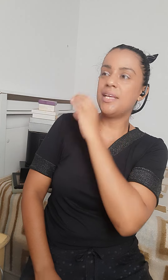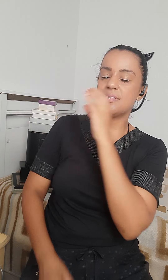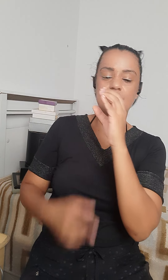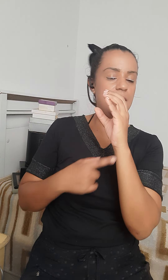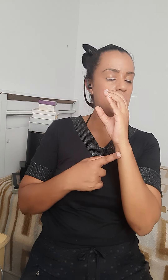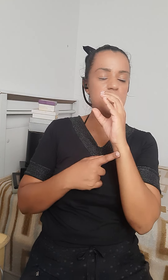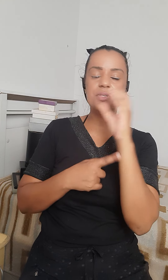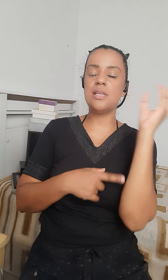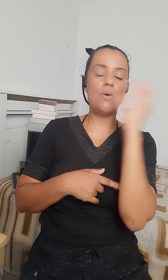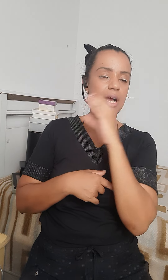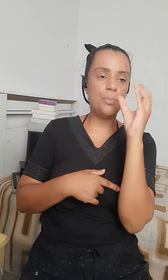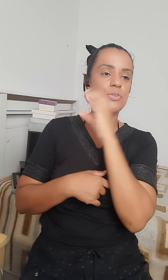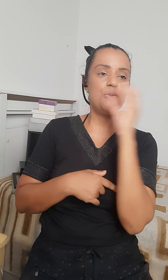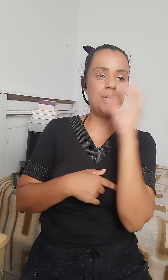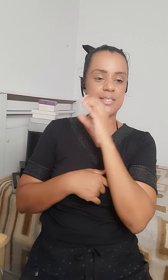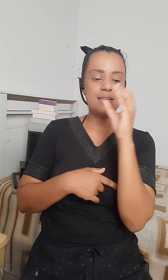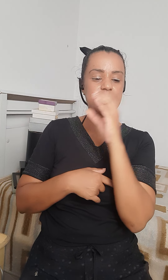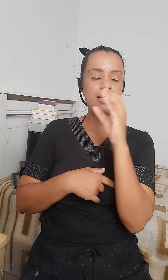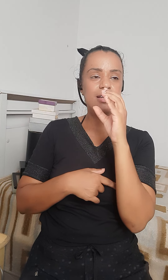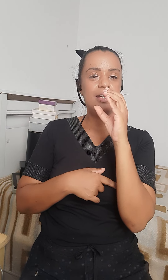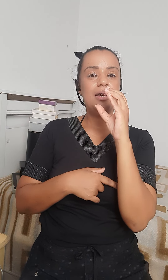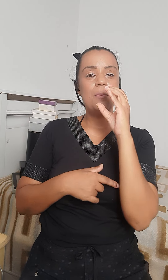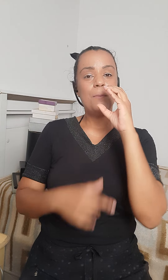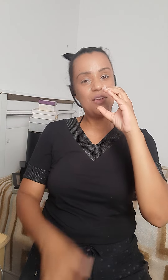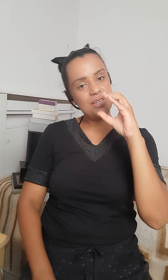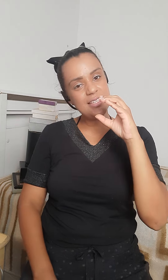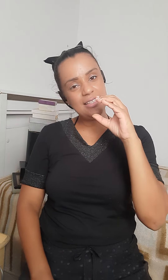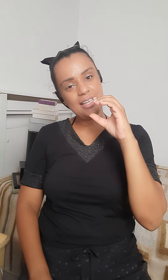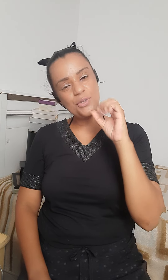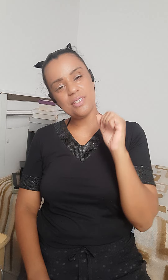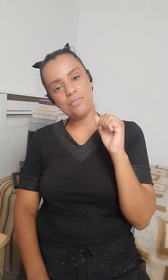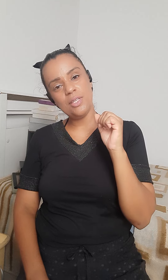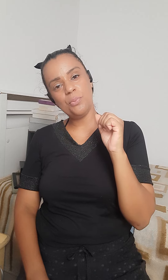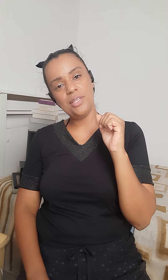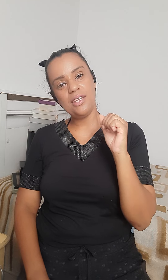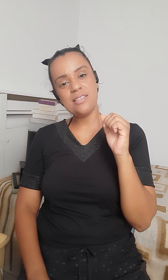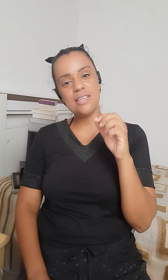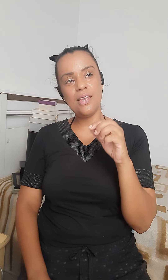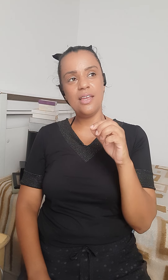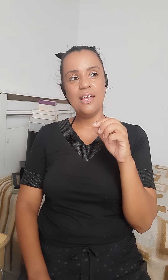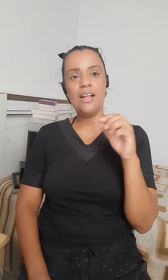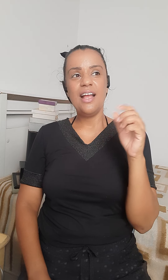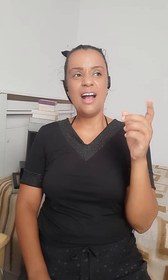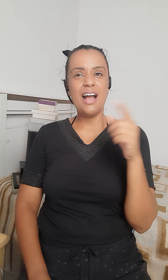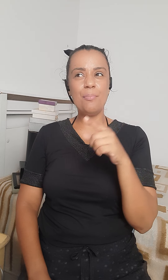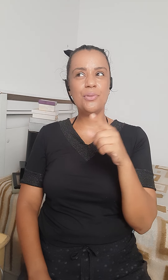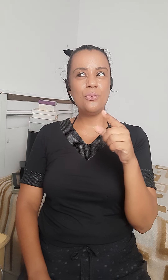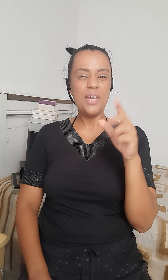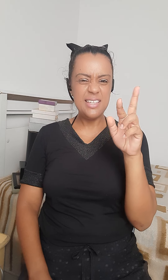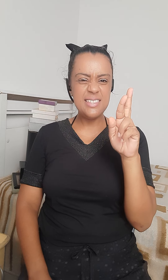depressa. É o mesmo sinal, rápido e depressa, tá? Para facilitar a nossa vida, poderia ser rápido, um Rzinho,